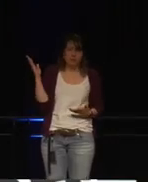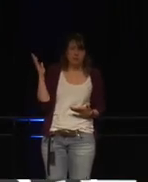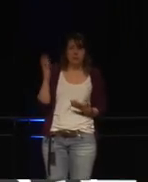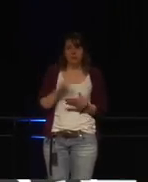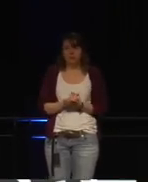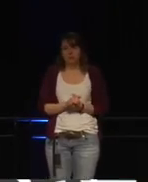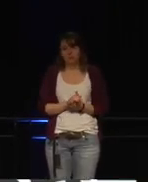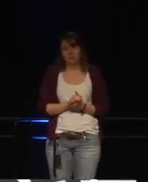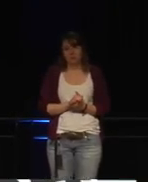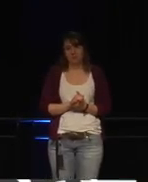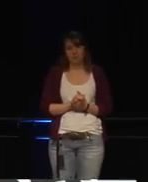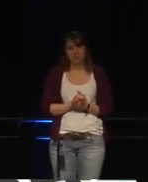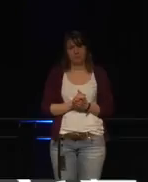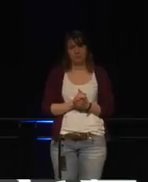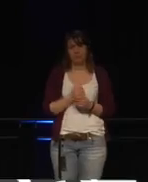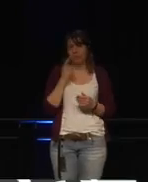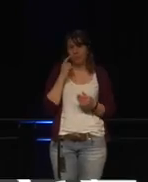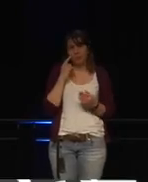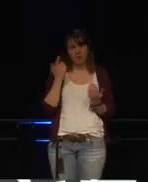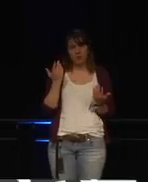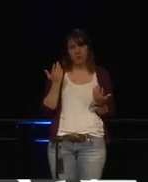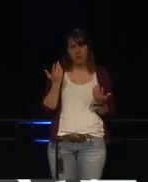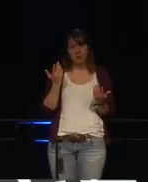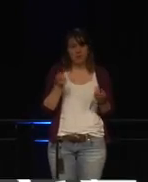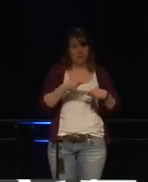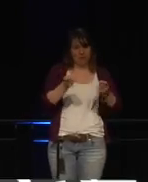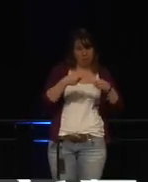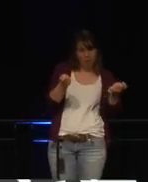ahora vamos a hablar del status quo, en el que tenemos una